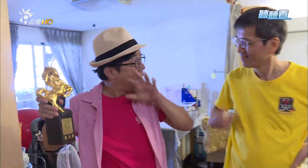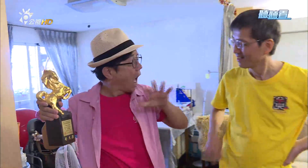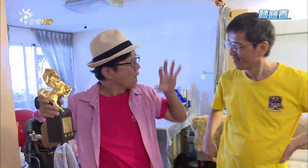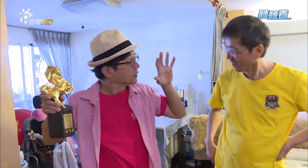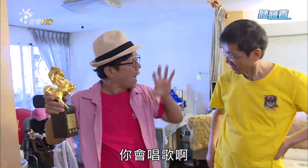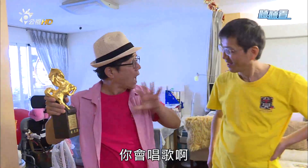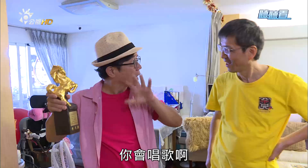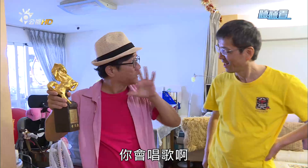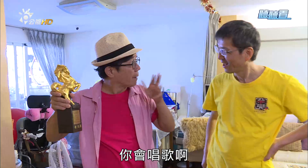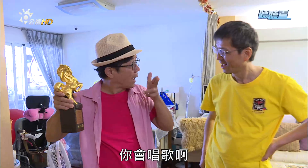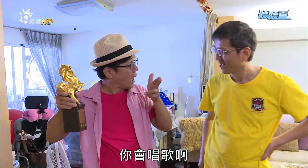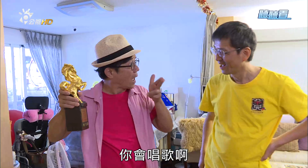哎，你会唱歌啊？